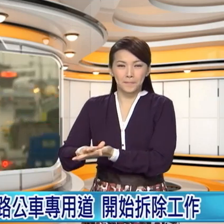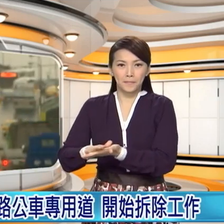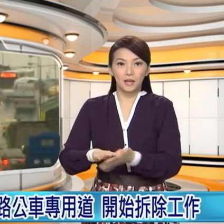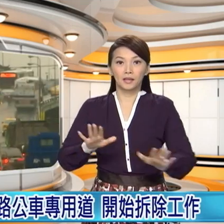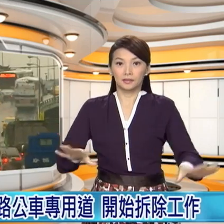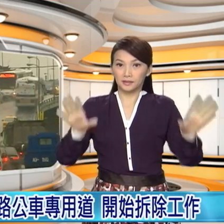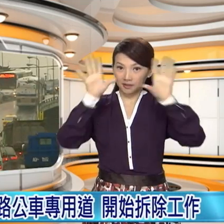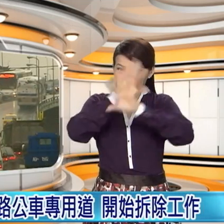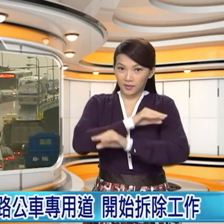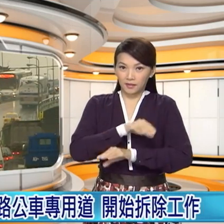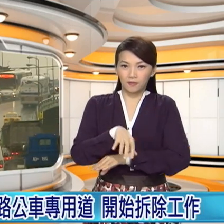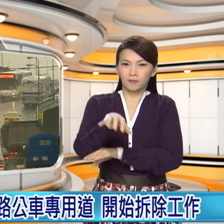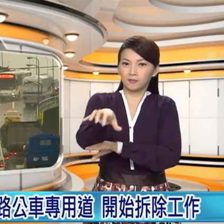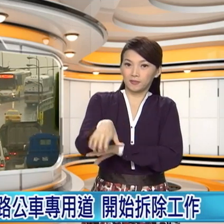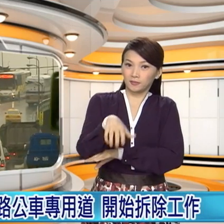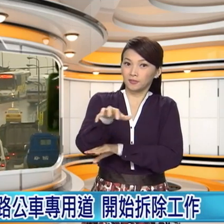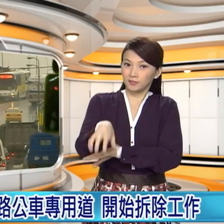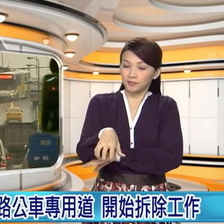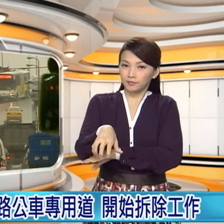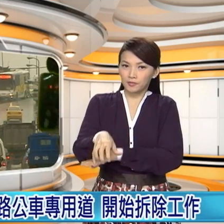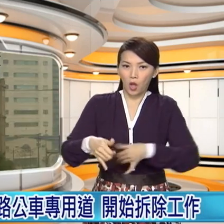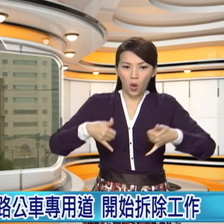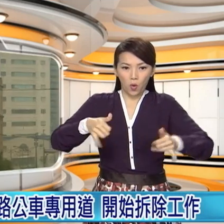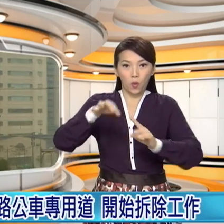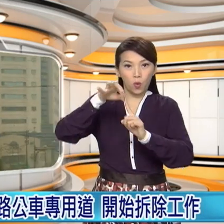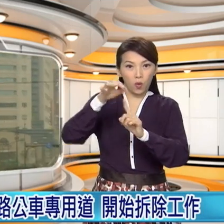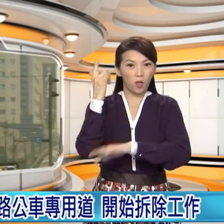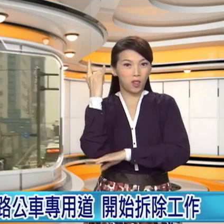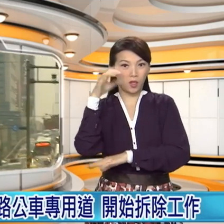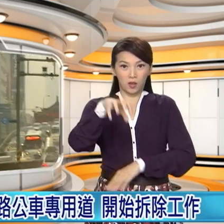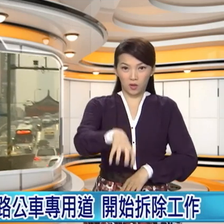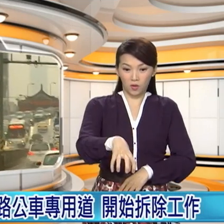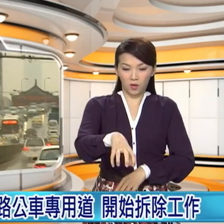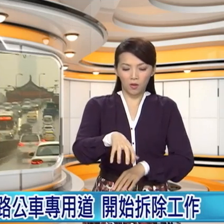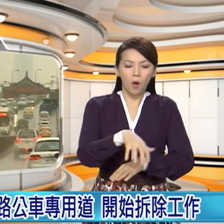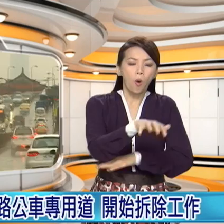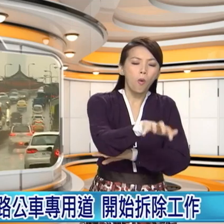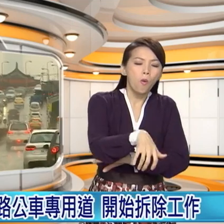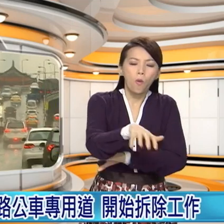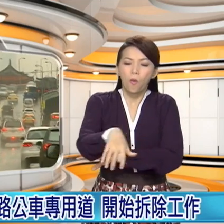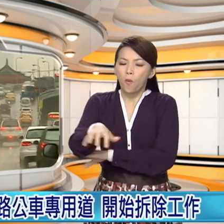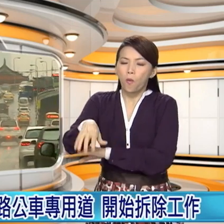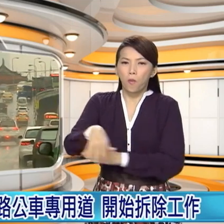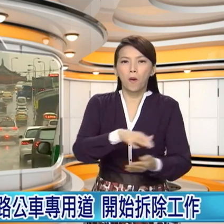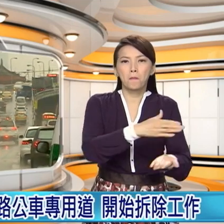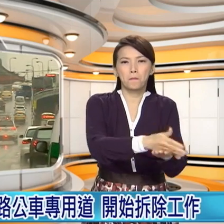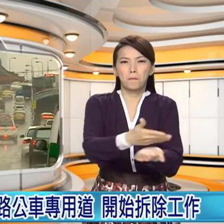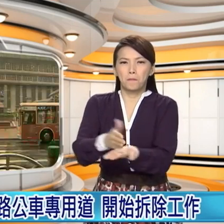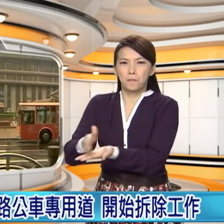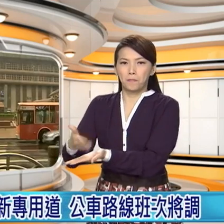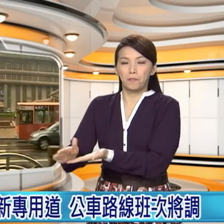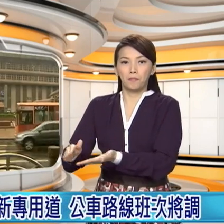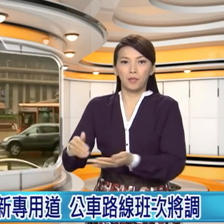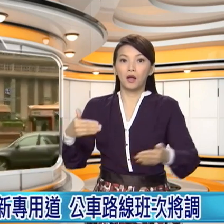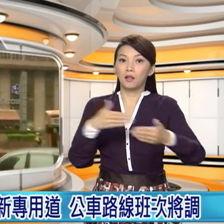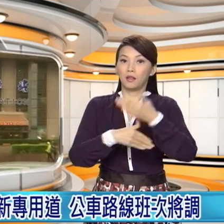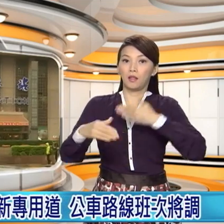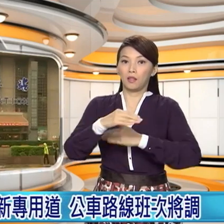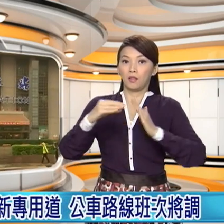进驻大型的机具拆除专用道本体。交通局规划明年二月就